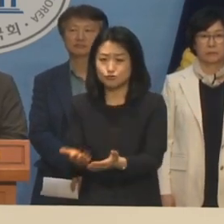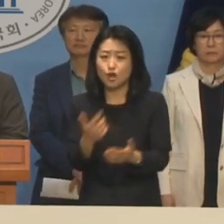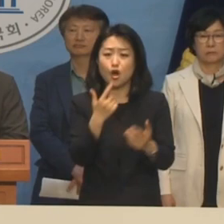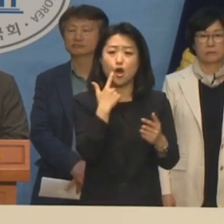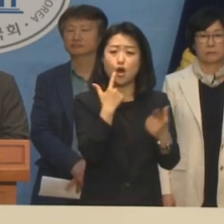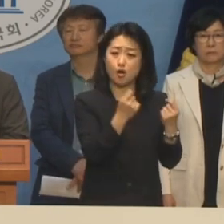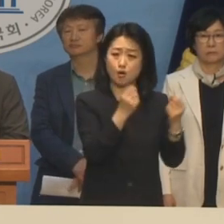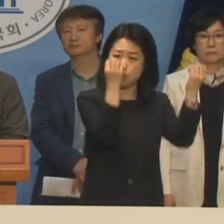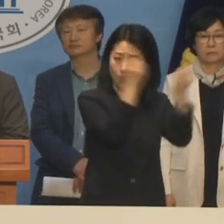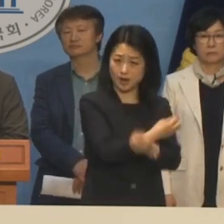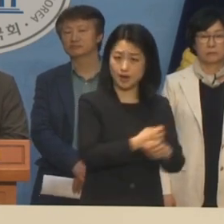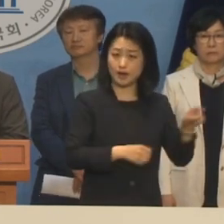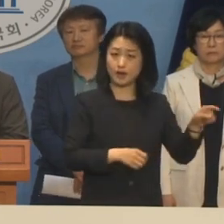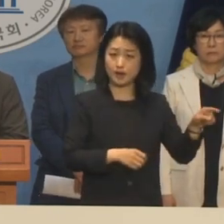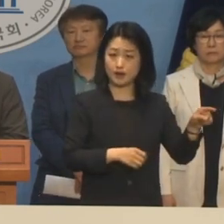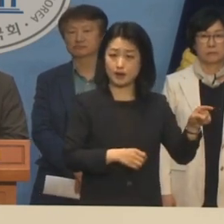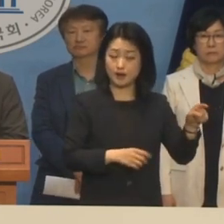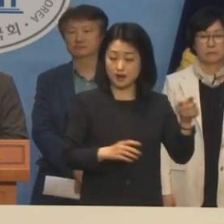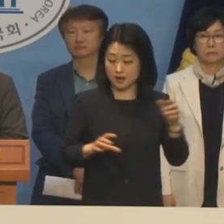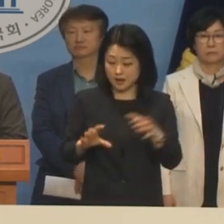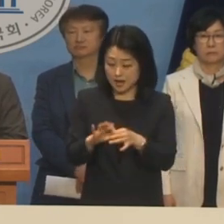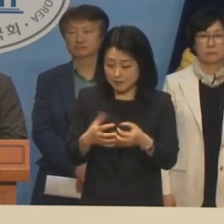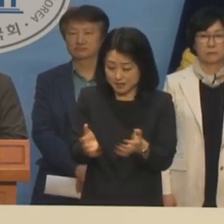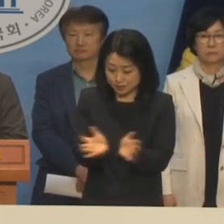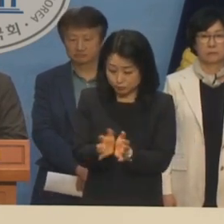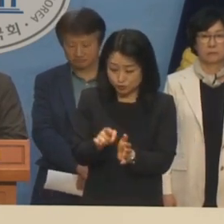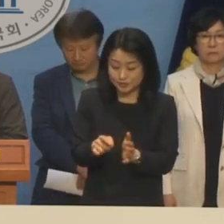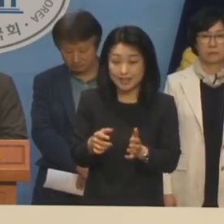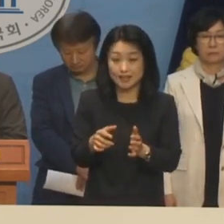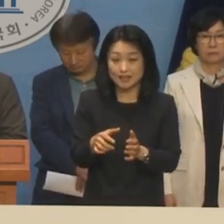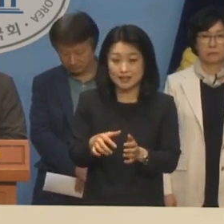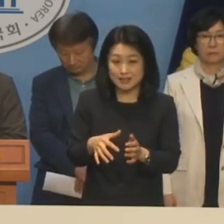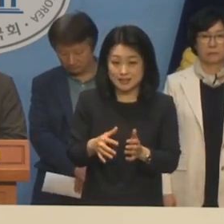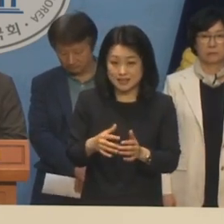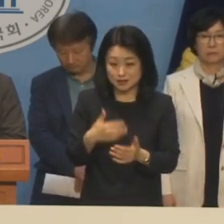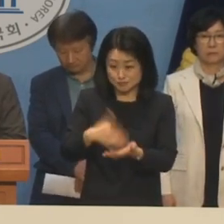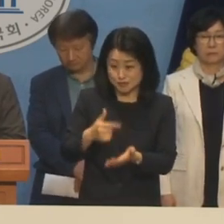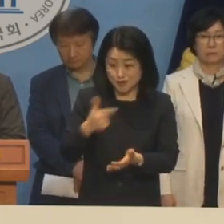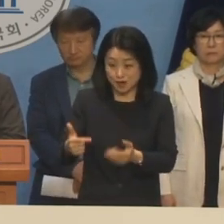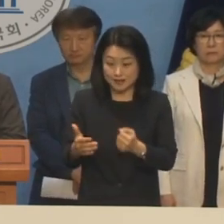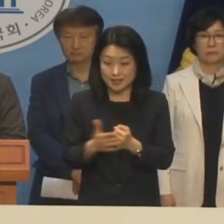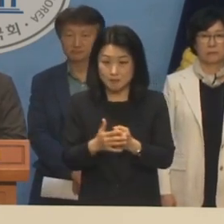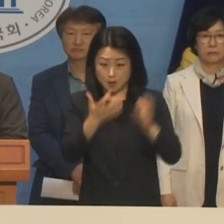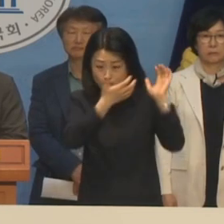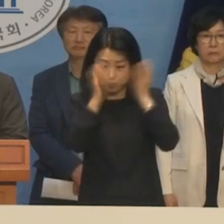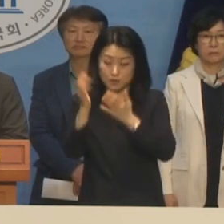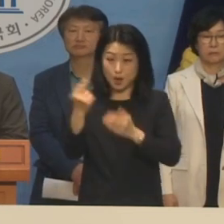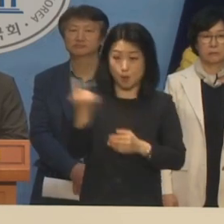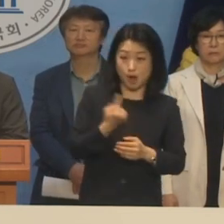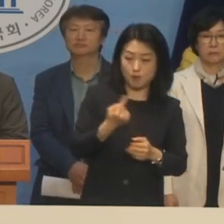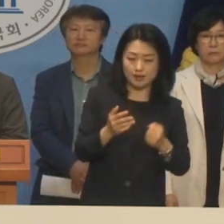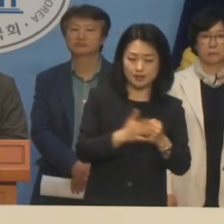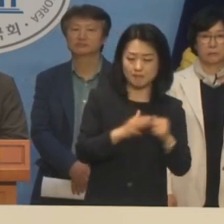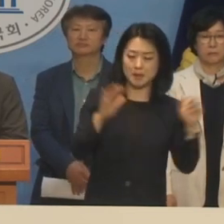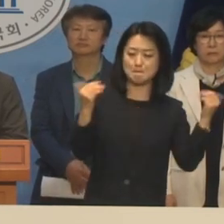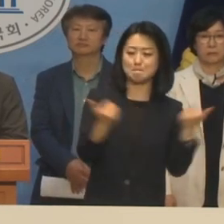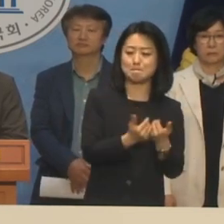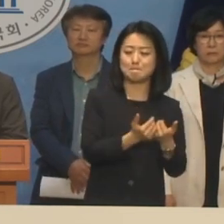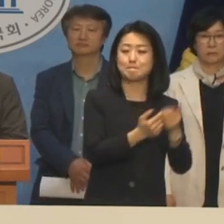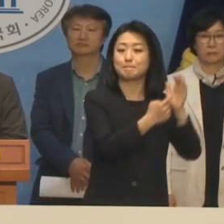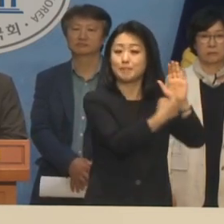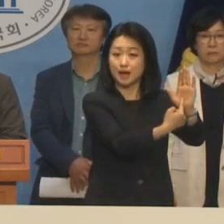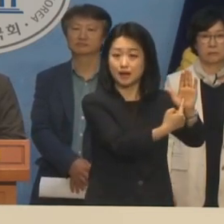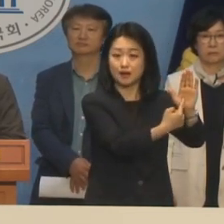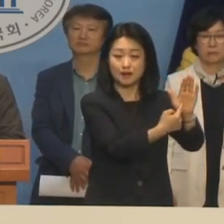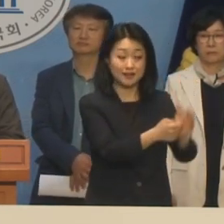된다. 그리고 가맹점주 단체들이 난립해서 현장이 더욱 복잡해질 것이다. 이렇게 반대하고 있습니다. 하지만